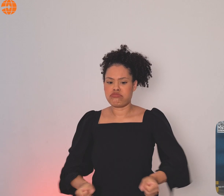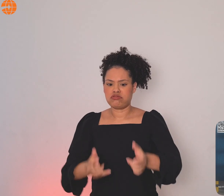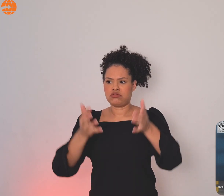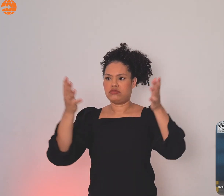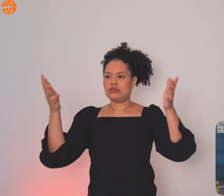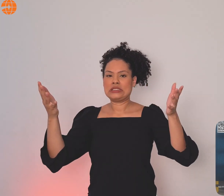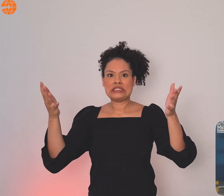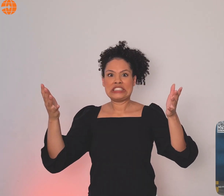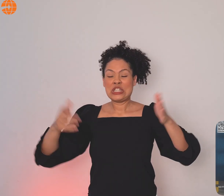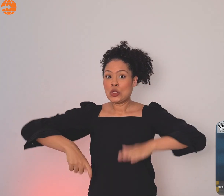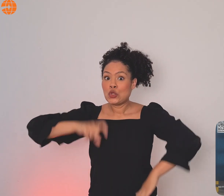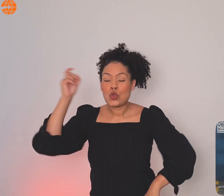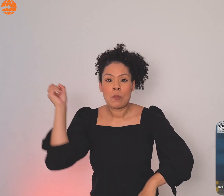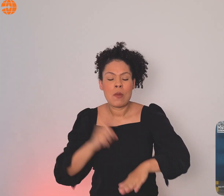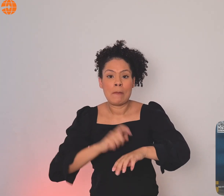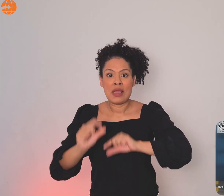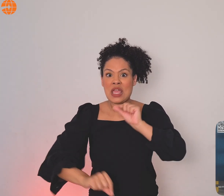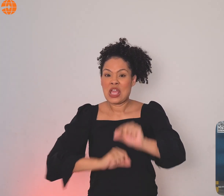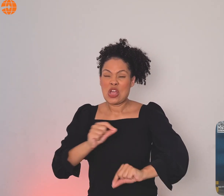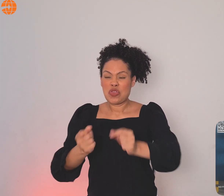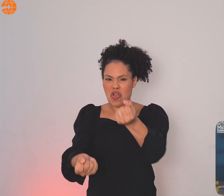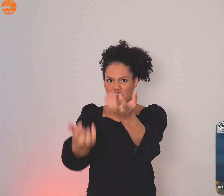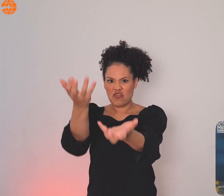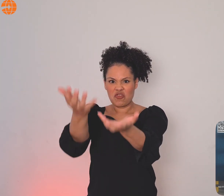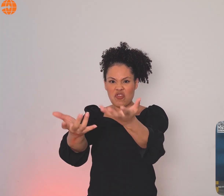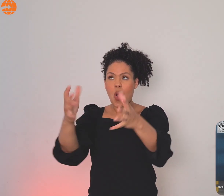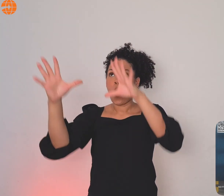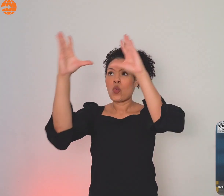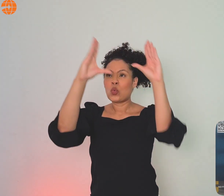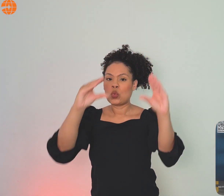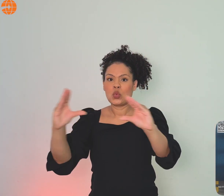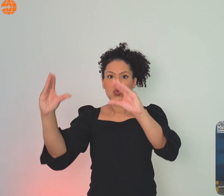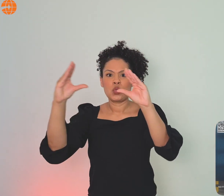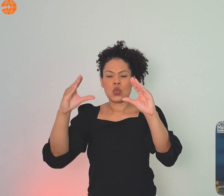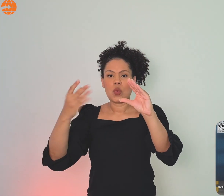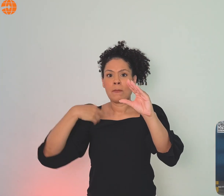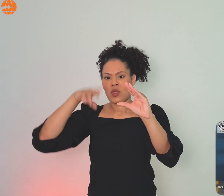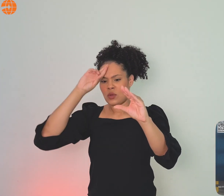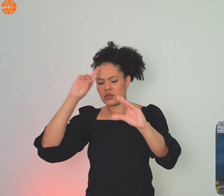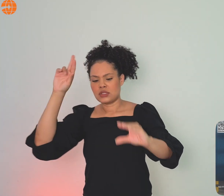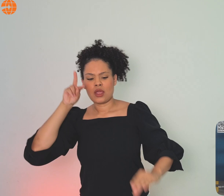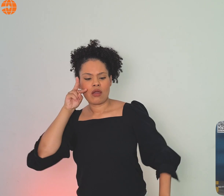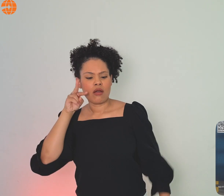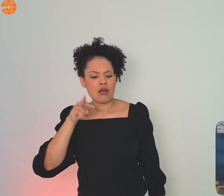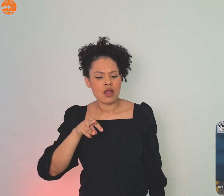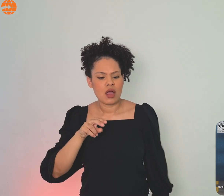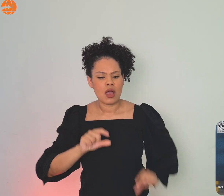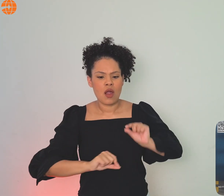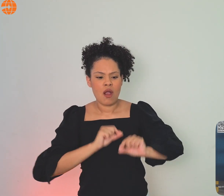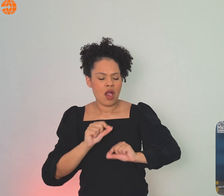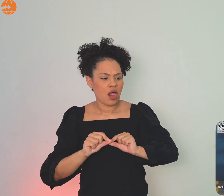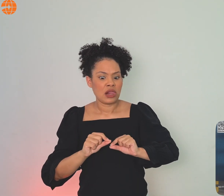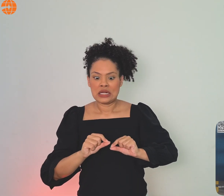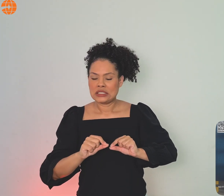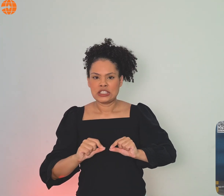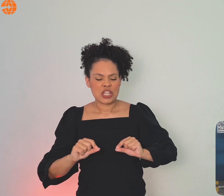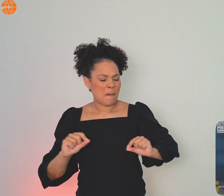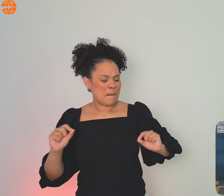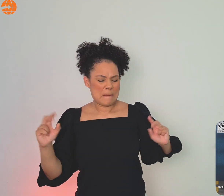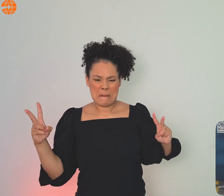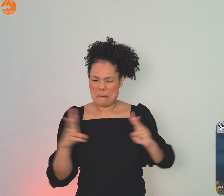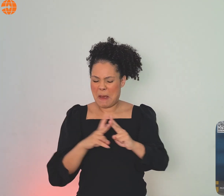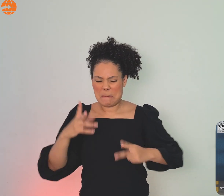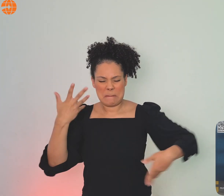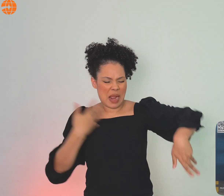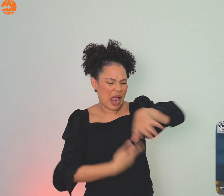do alto da coluna de fogo e de nuvem, o Senhor viu o exército dos egípcios e o pôs em confusão, fez